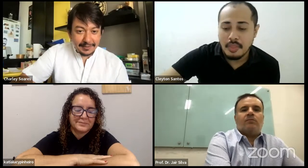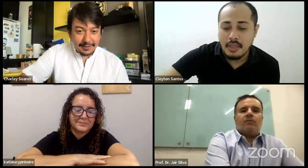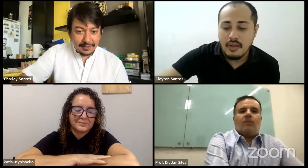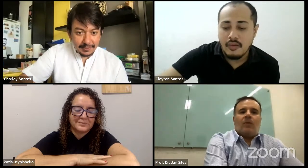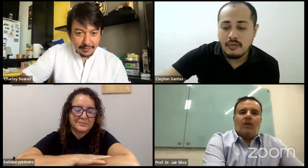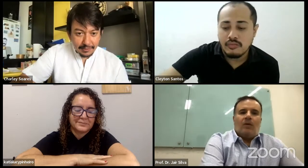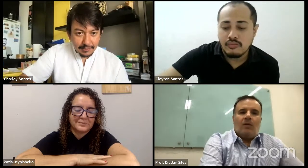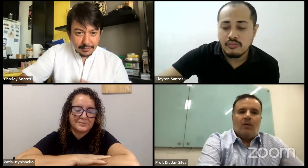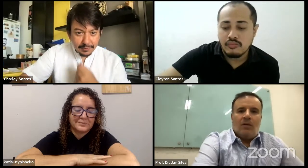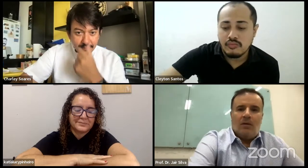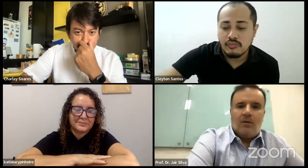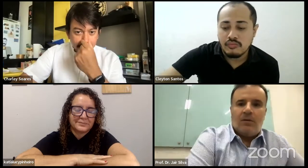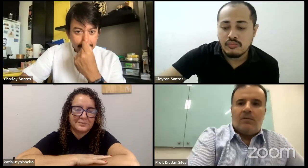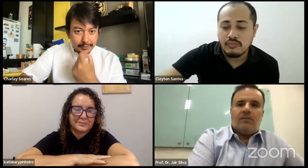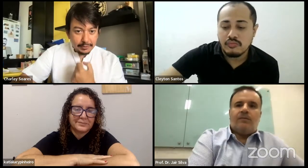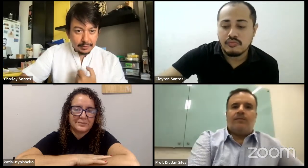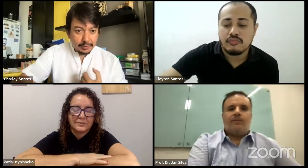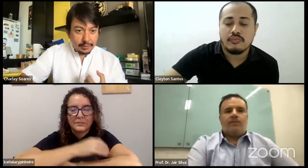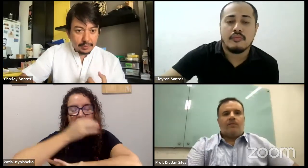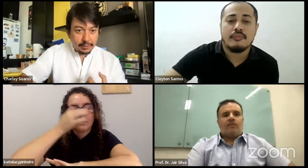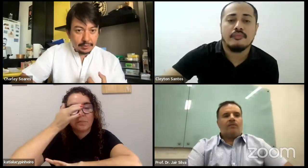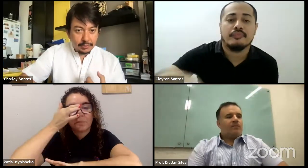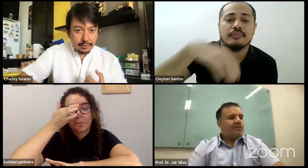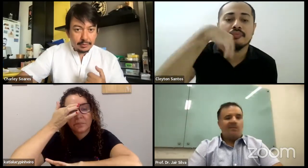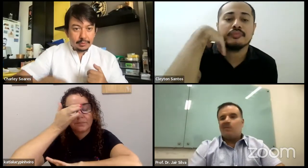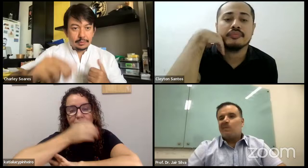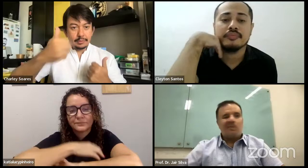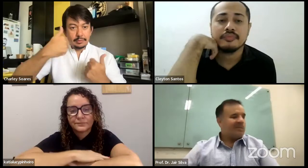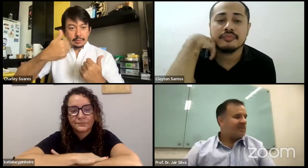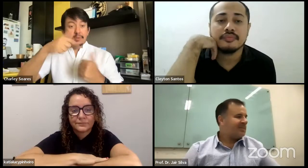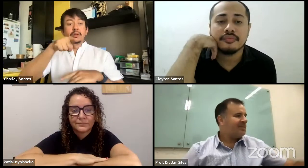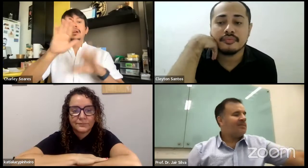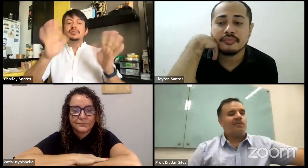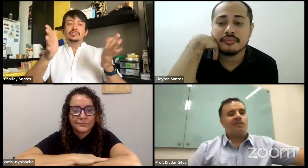Eu vou te mostrar depois uma coisa, só um minuto.